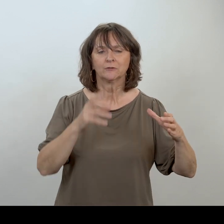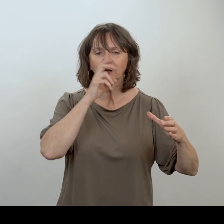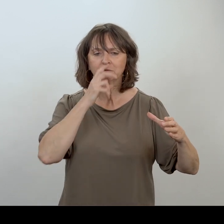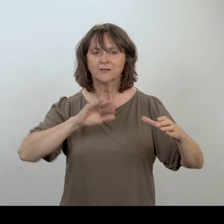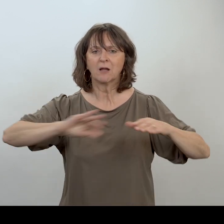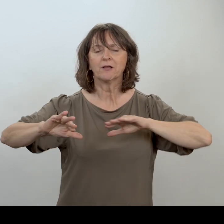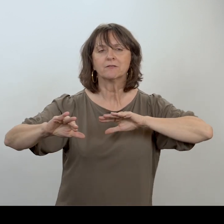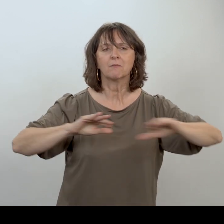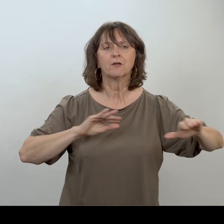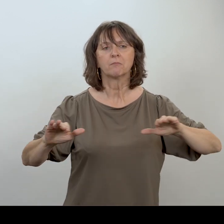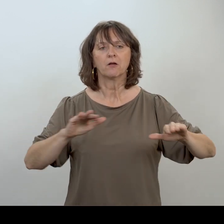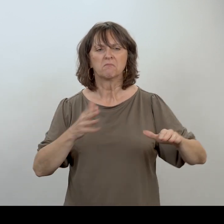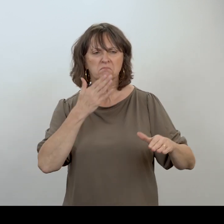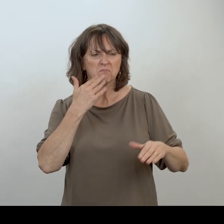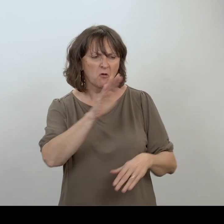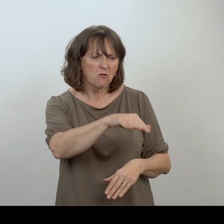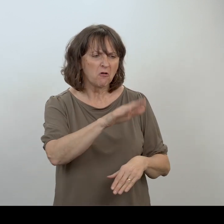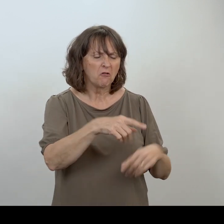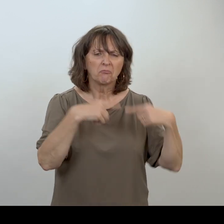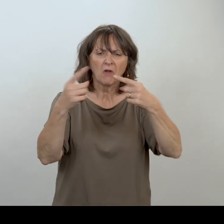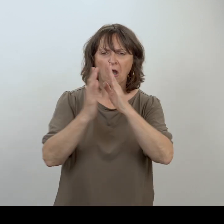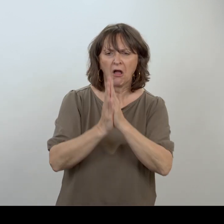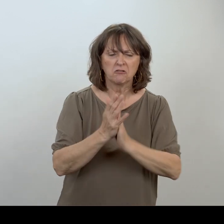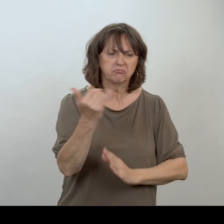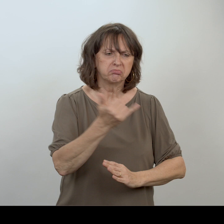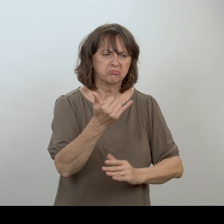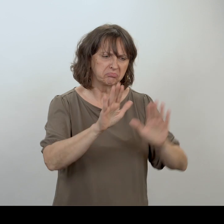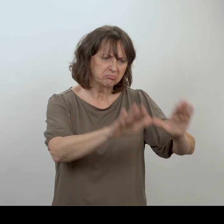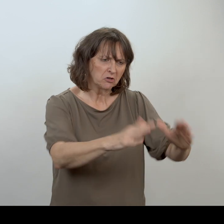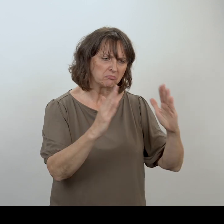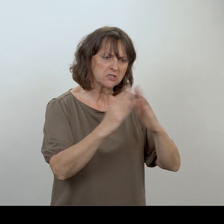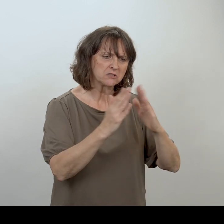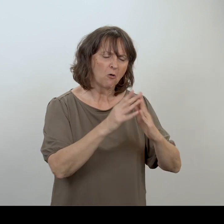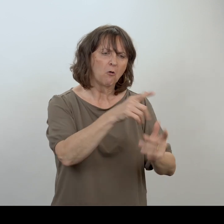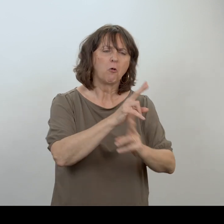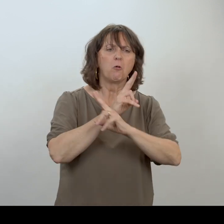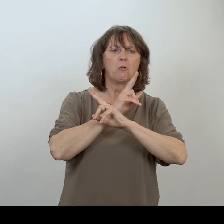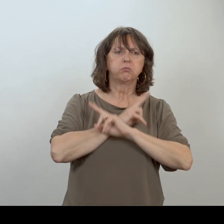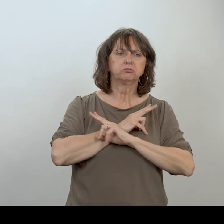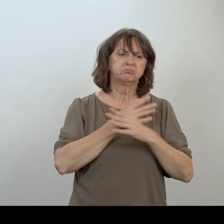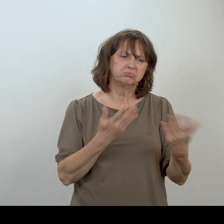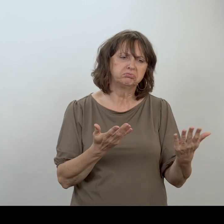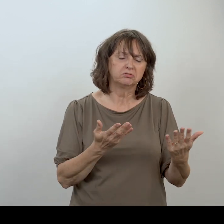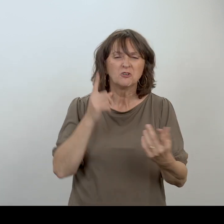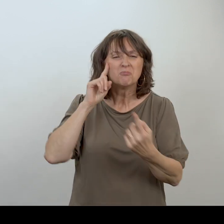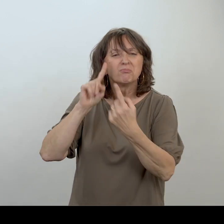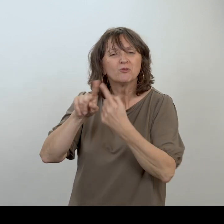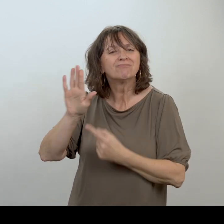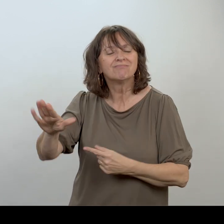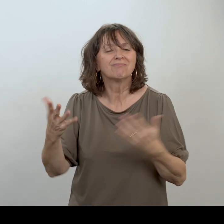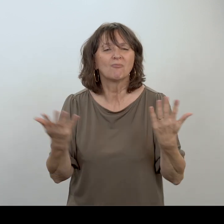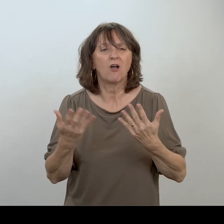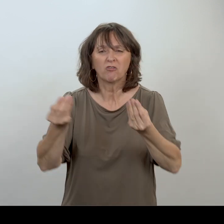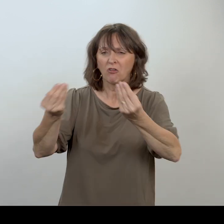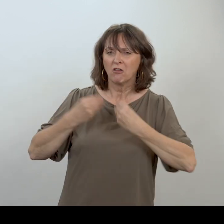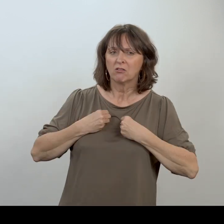du troupeau de Dieu en nous disant « Reste dans ta maison, tu es aussi bien que d'aller à l'église ». Son but